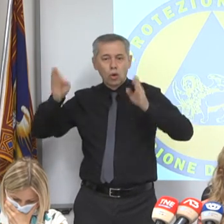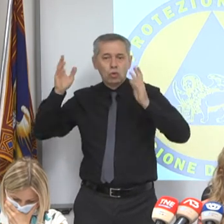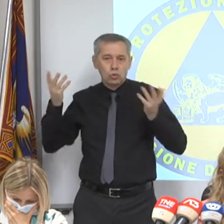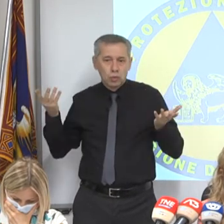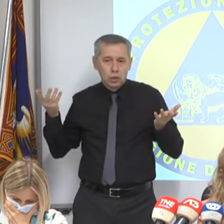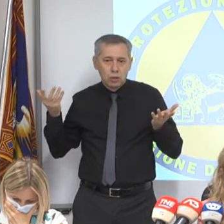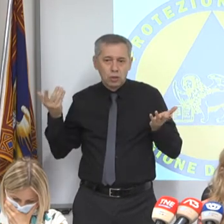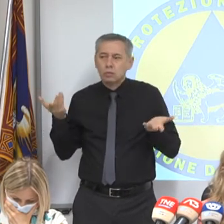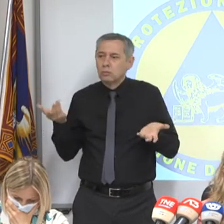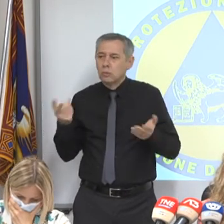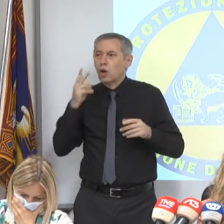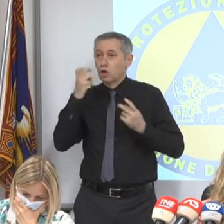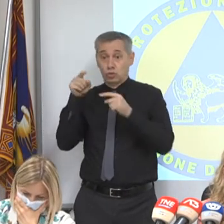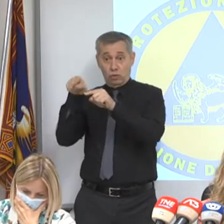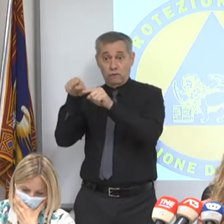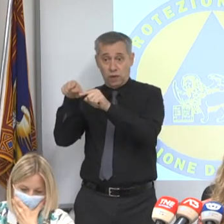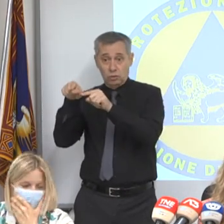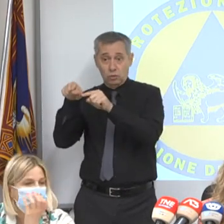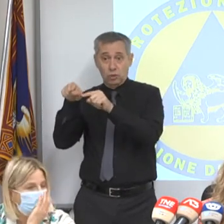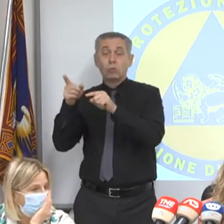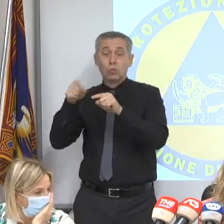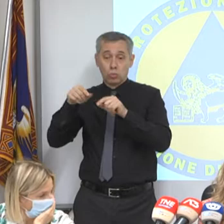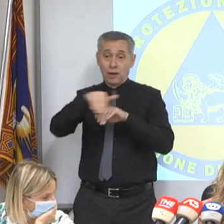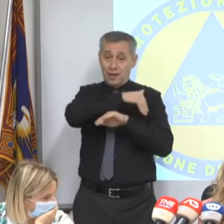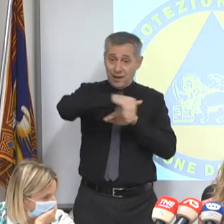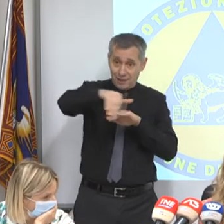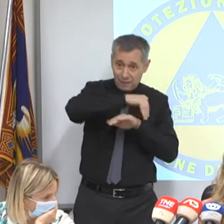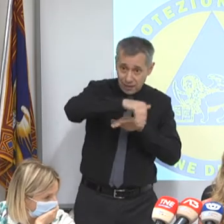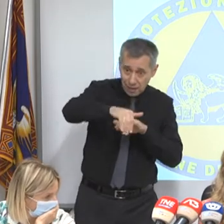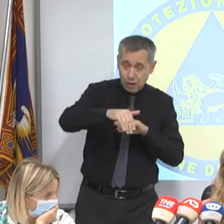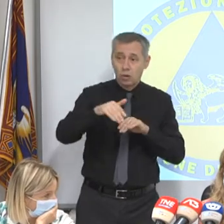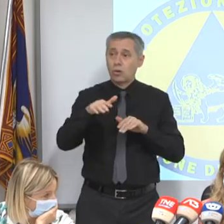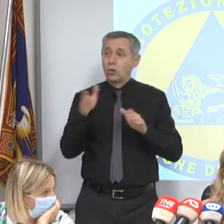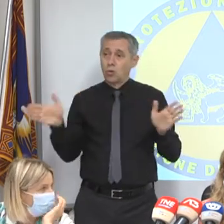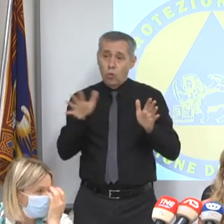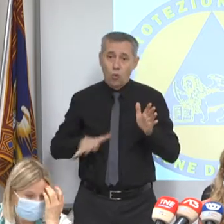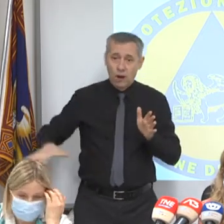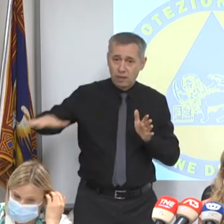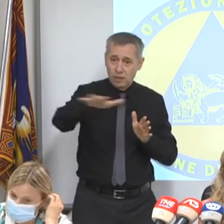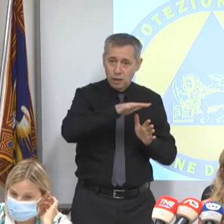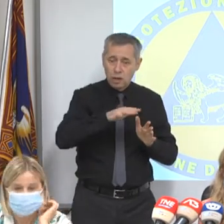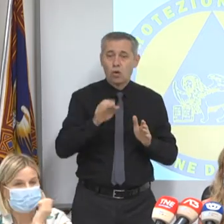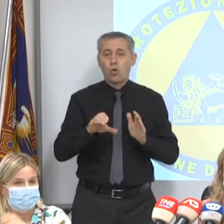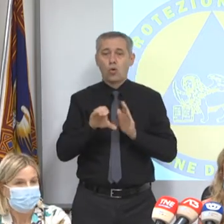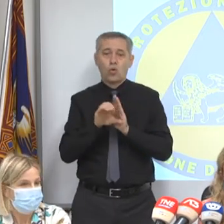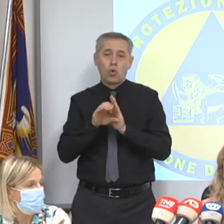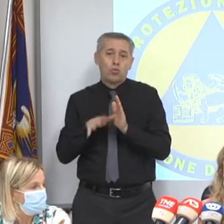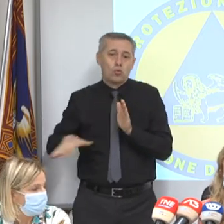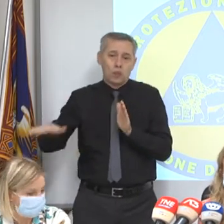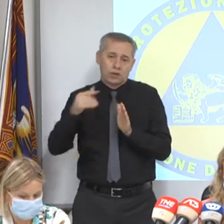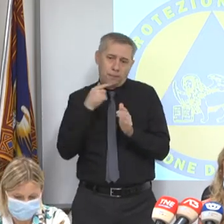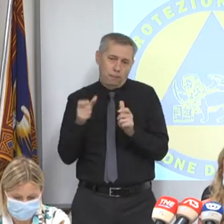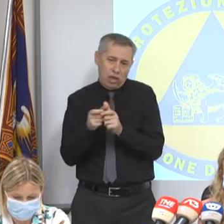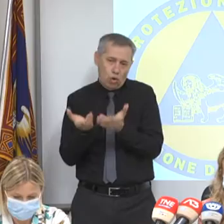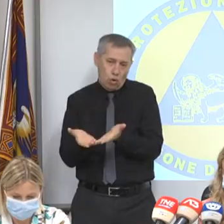dove abbiamo trovato il caso ma può interessare anche la via un quartiere può interessare un comune se questo è piccolo oppure può